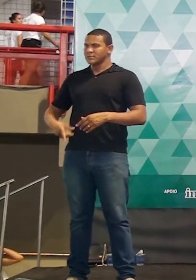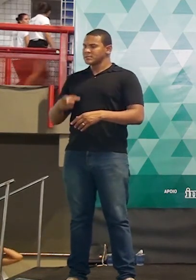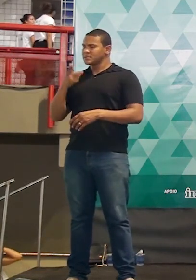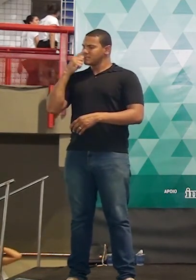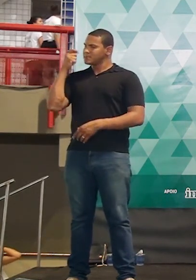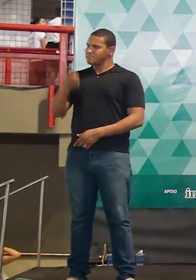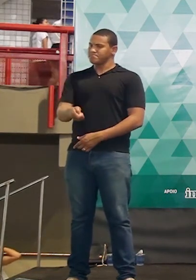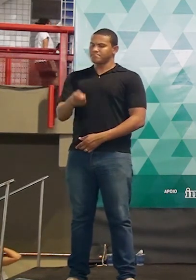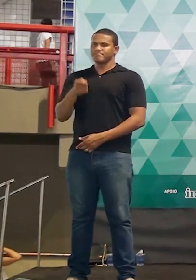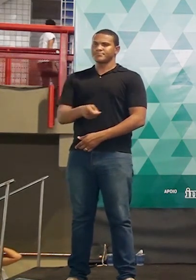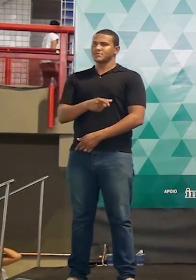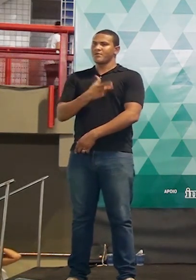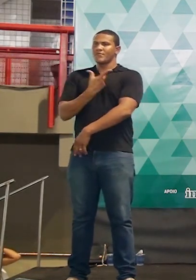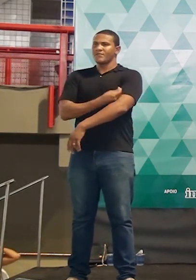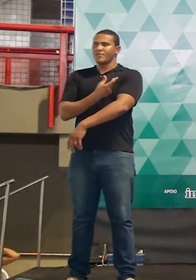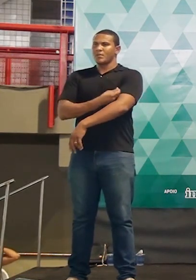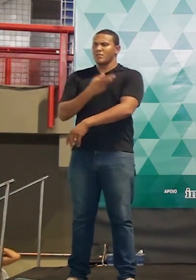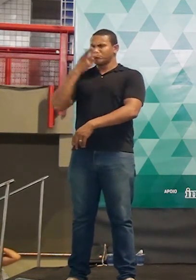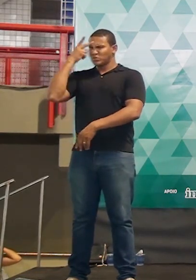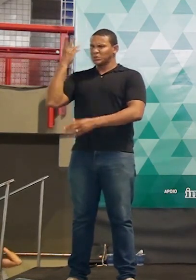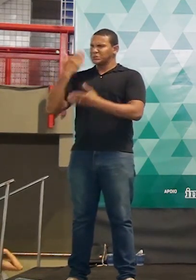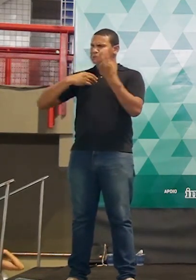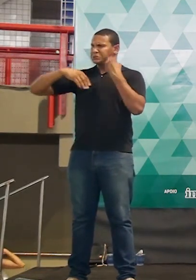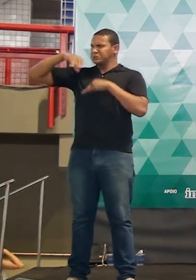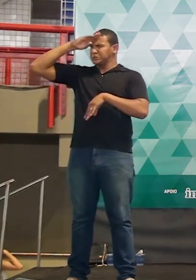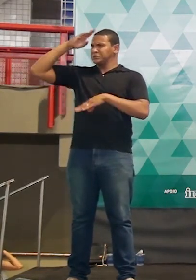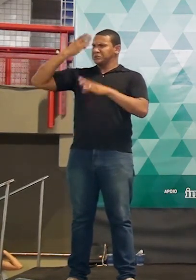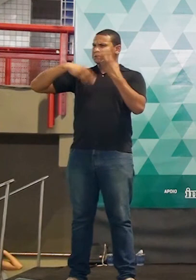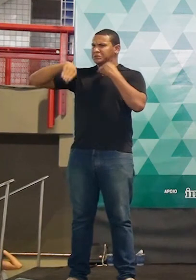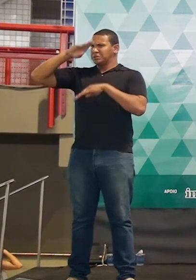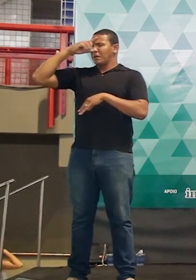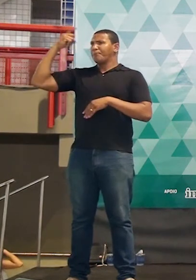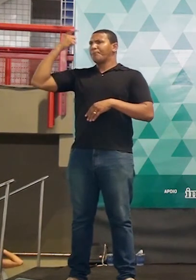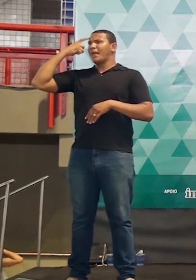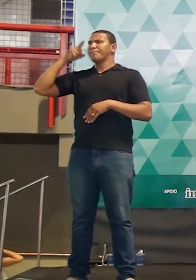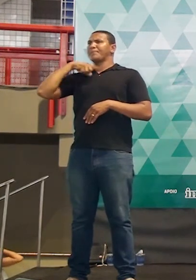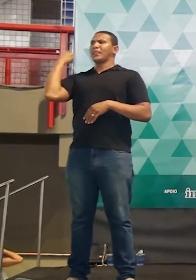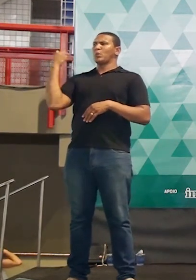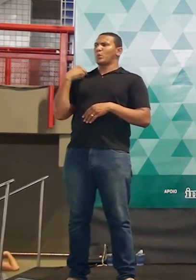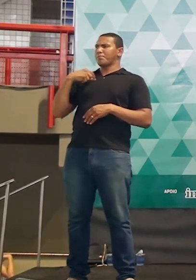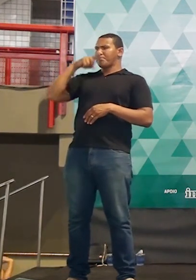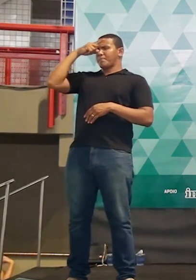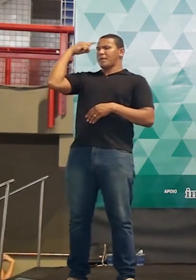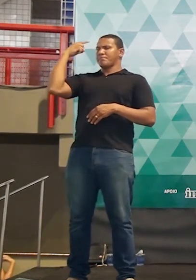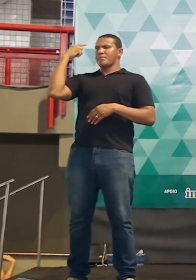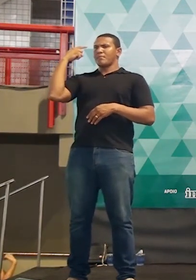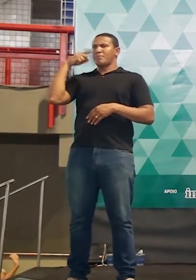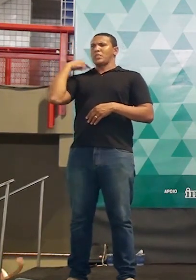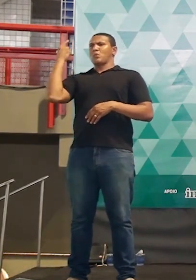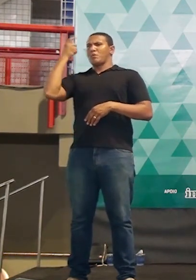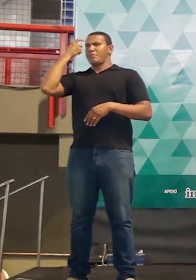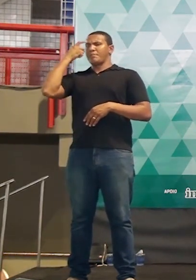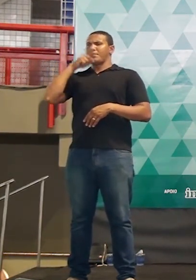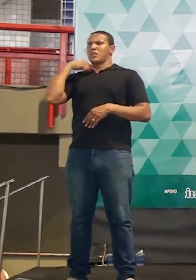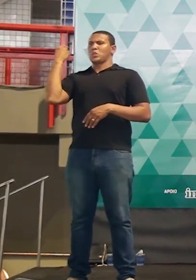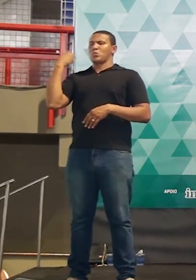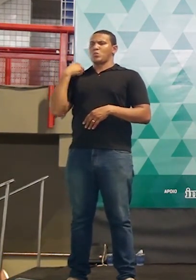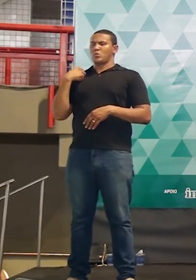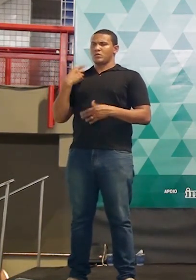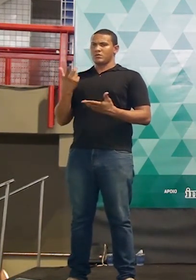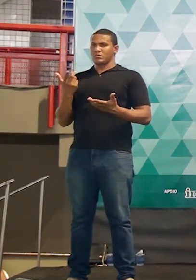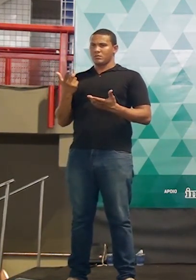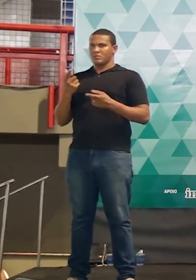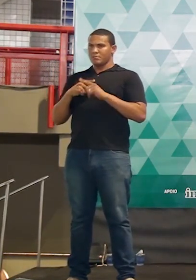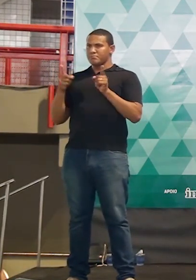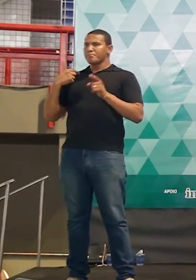à força. E muita gente se revoltava porque achava que aquela vacina iria matá-lo. Achavam que a febre amarela,